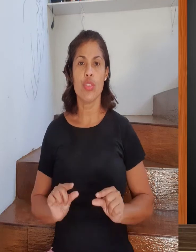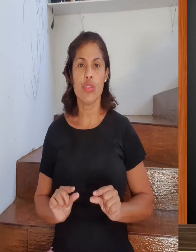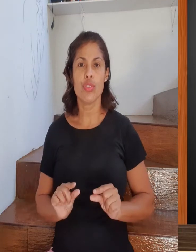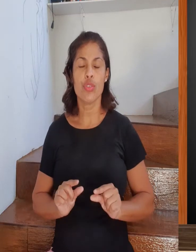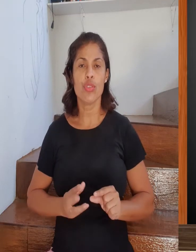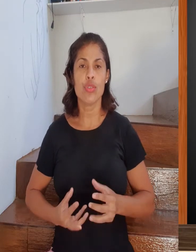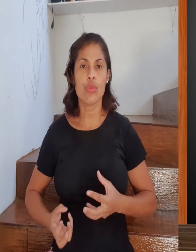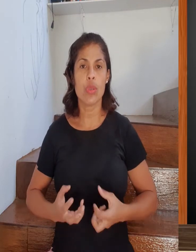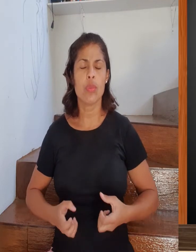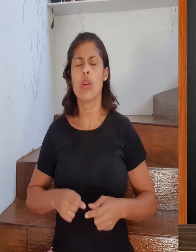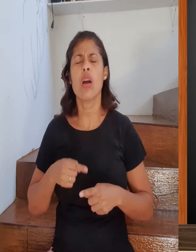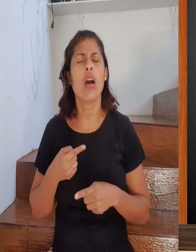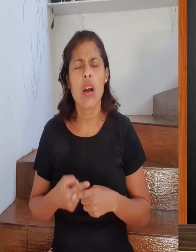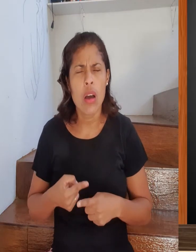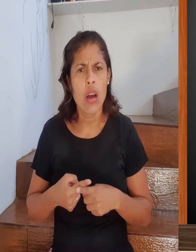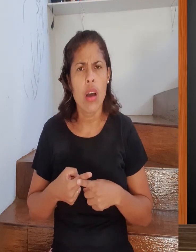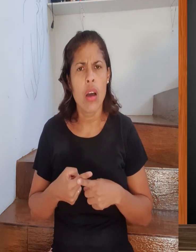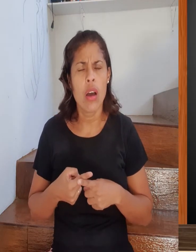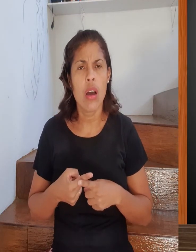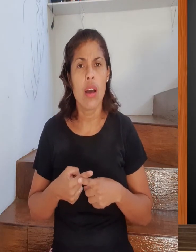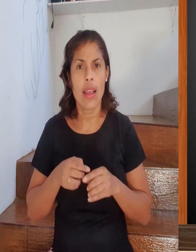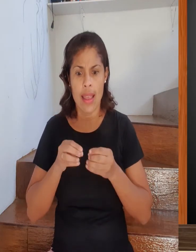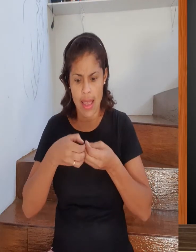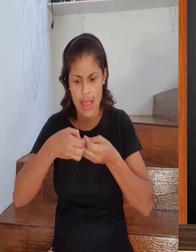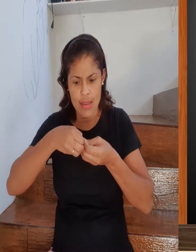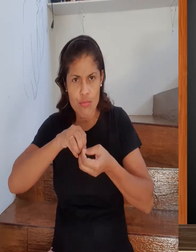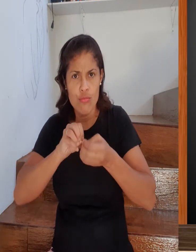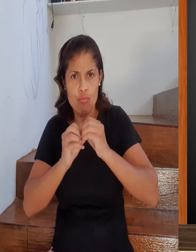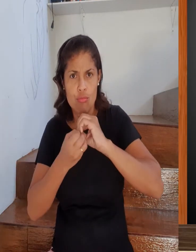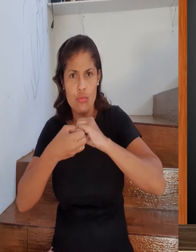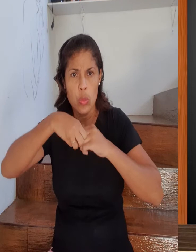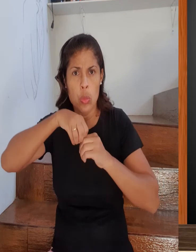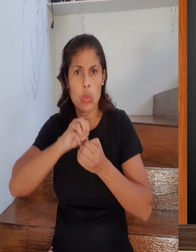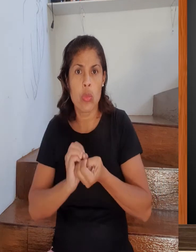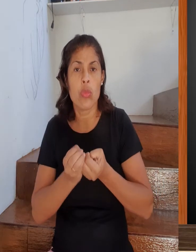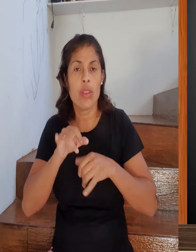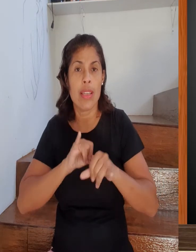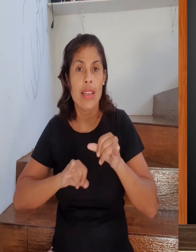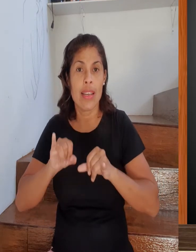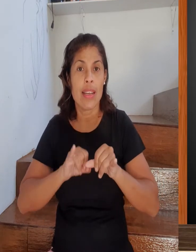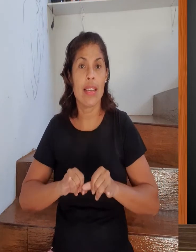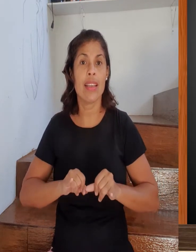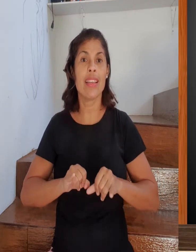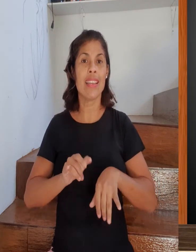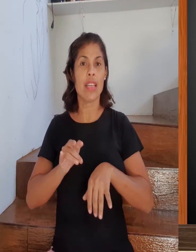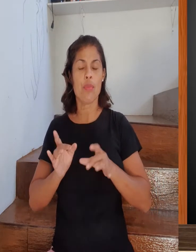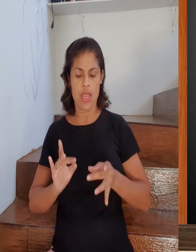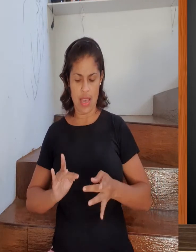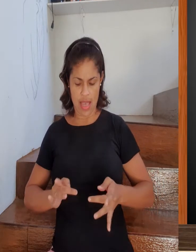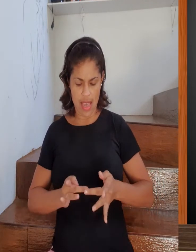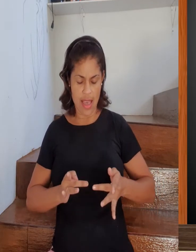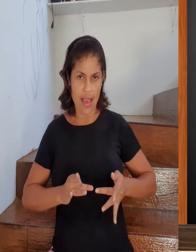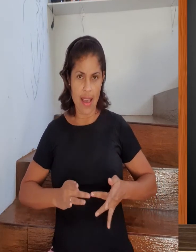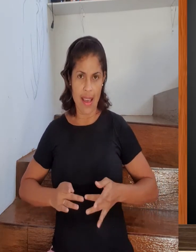a absorção de drogas. Isso porque a molécula química da droga ficará menos tempo